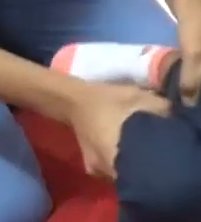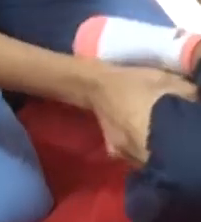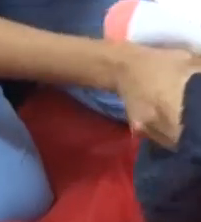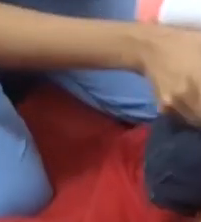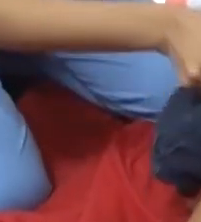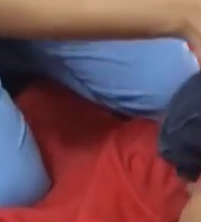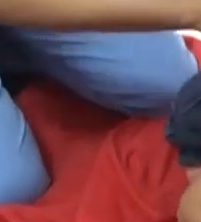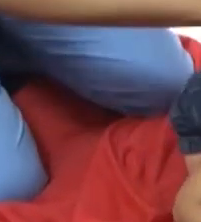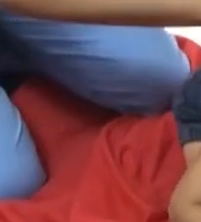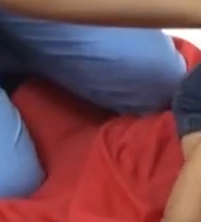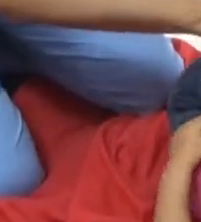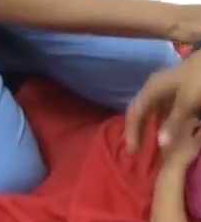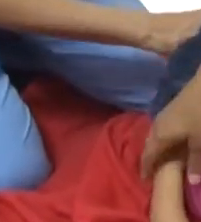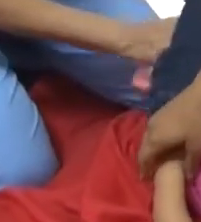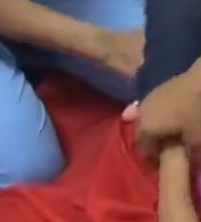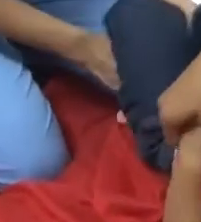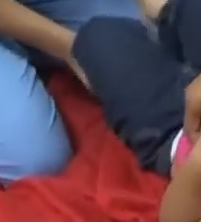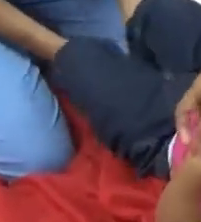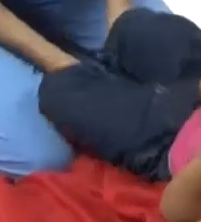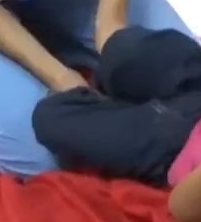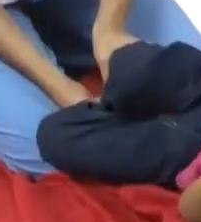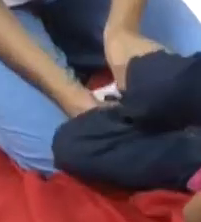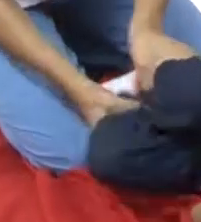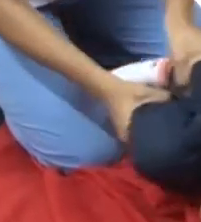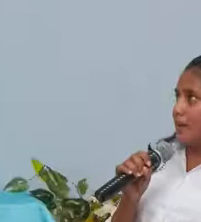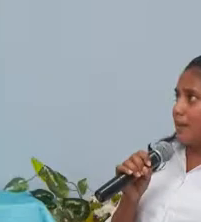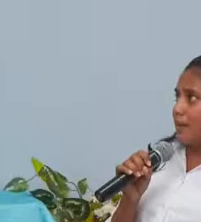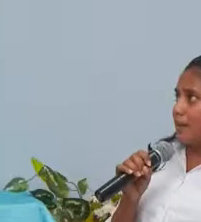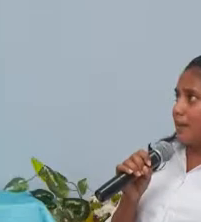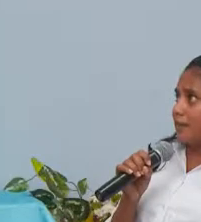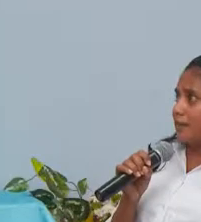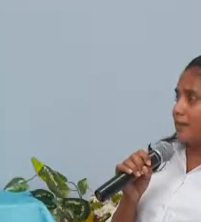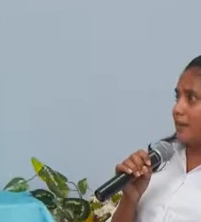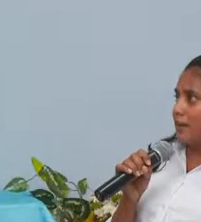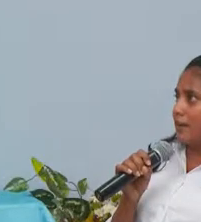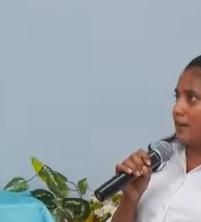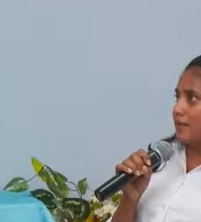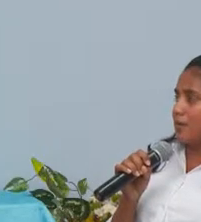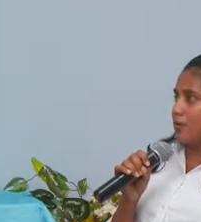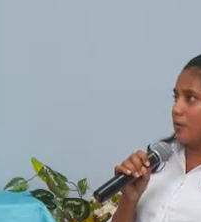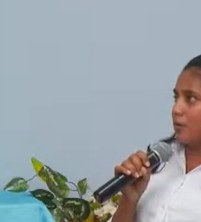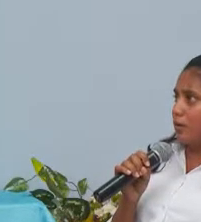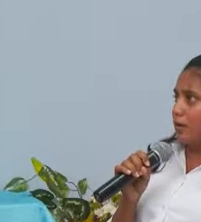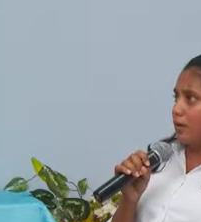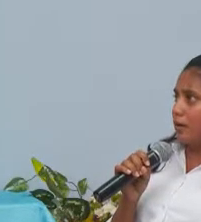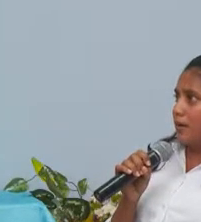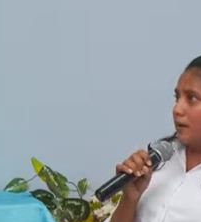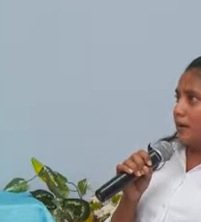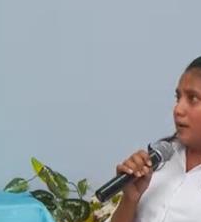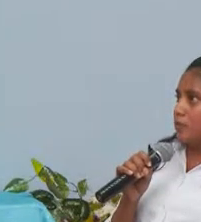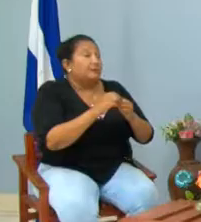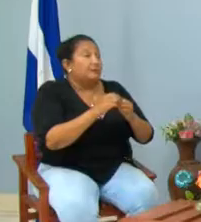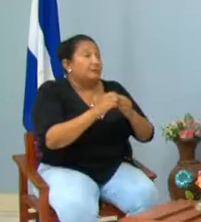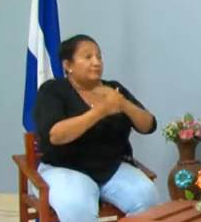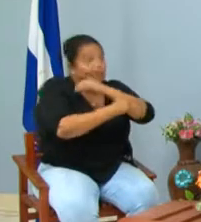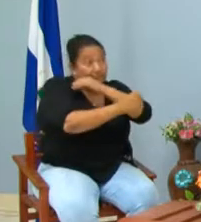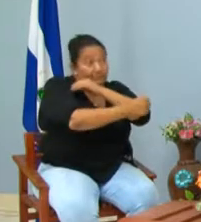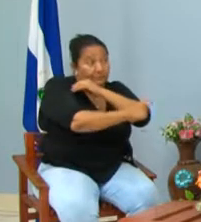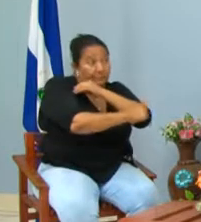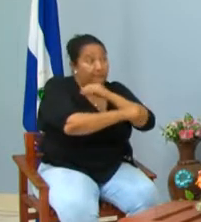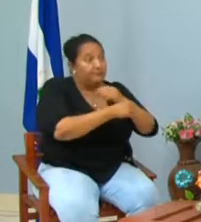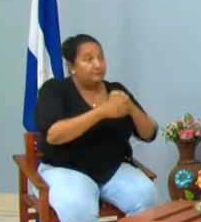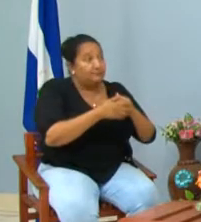UNAM Managua, específicamente de esta carrera, viene a darle esas técnicas, esa metodología al